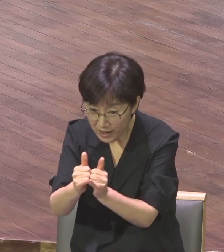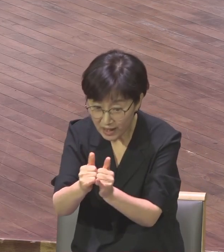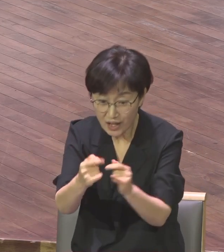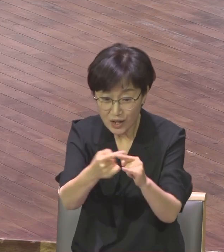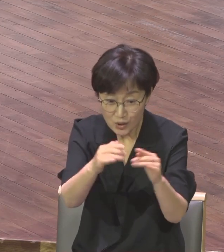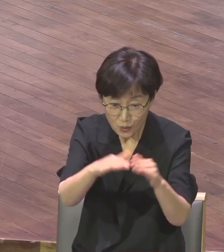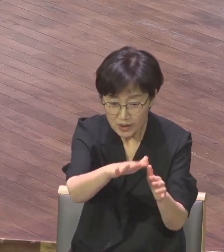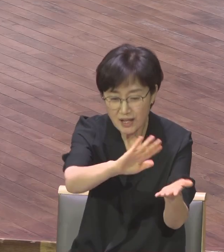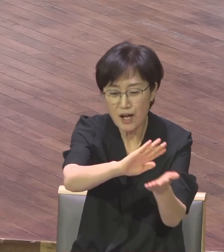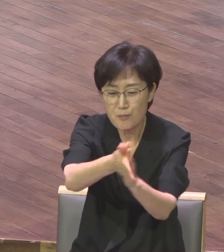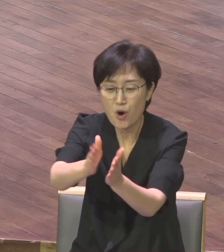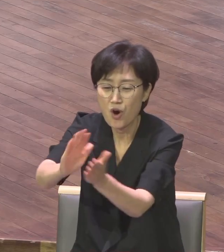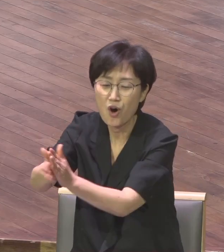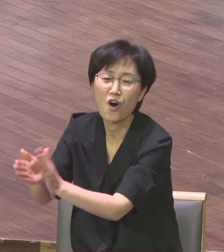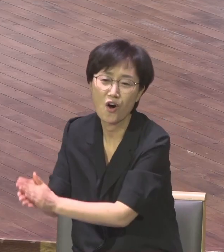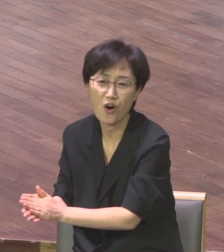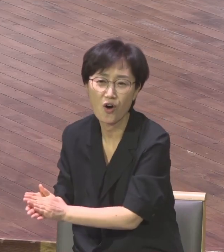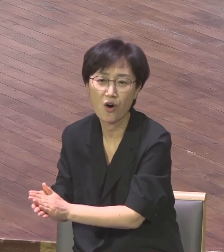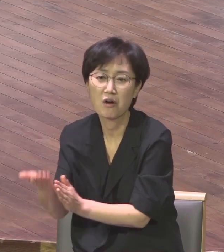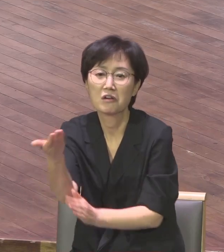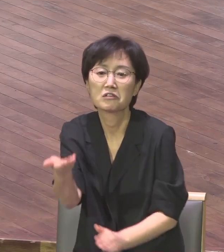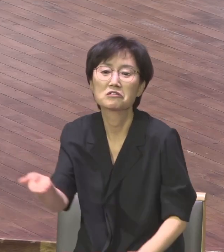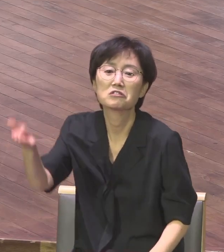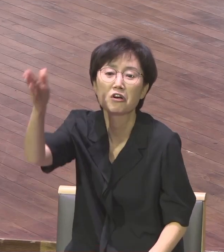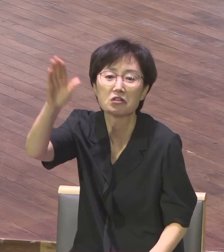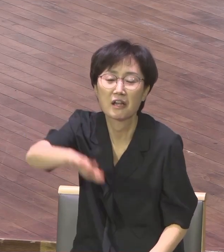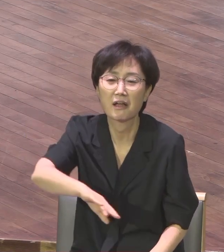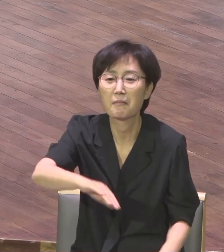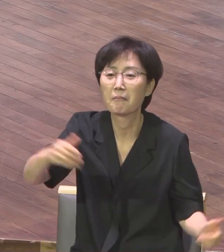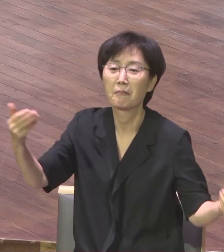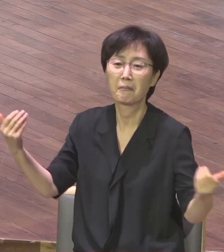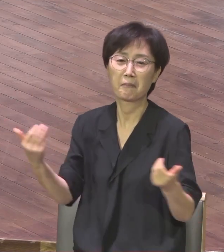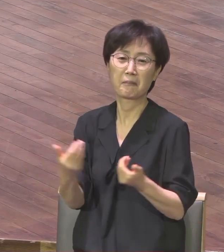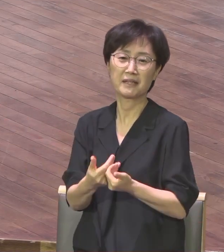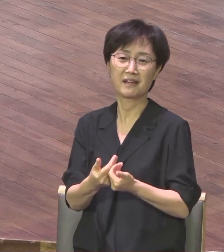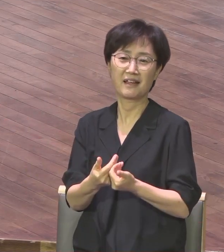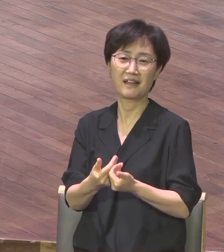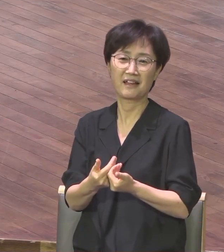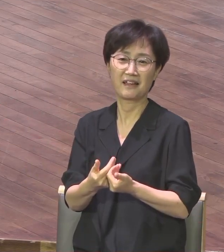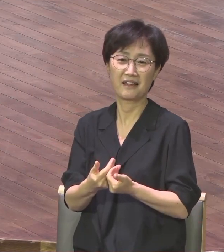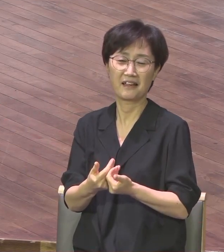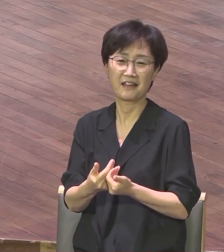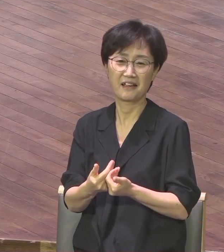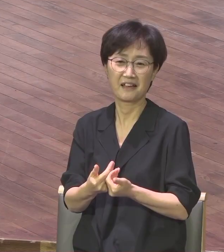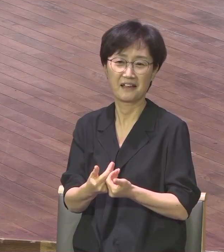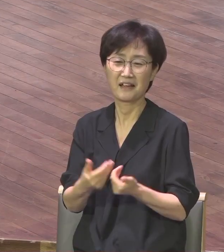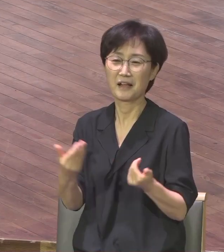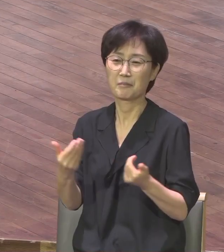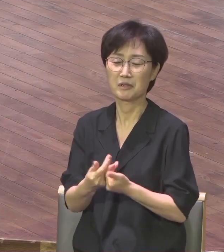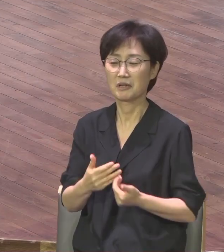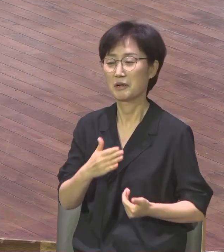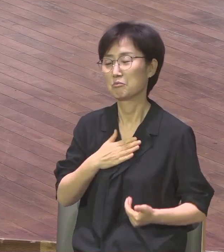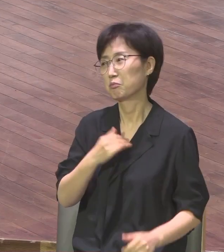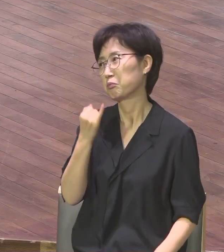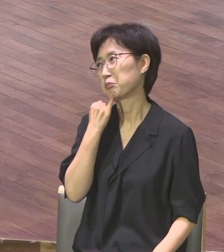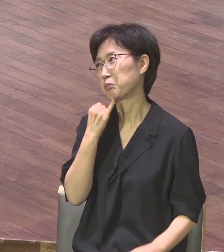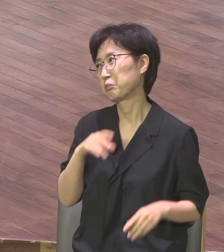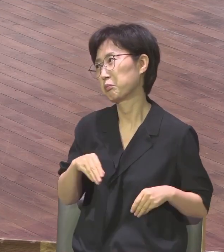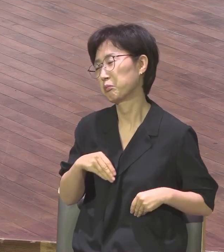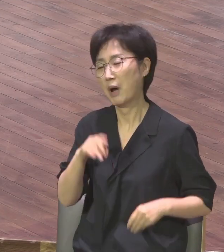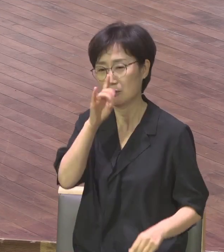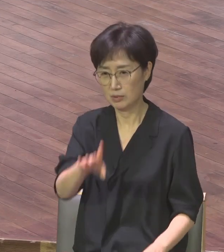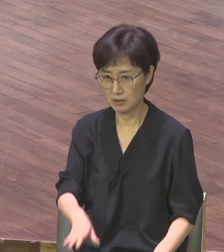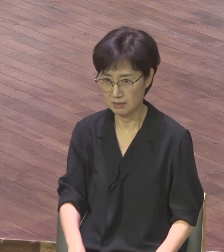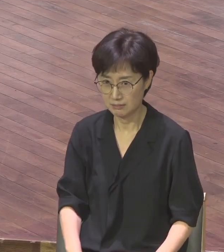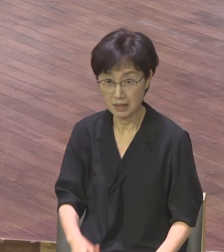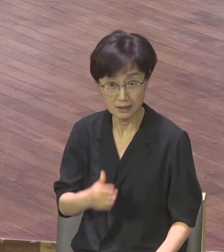변하고 사람들은 거꾸로 살지요. 제가 말하잖아요. 저는